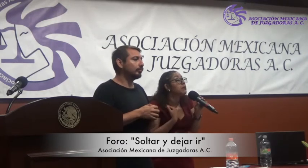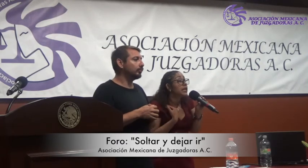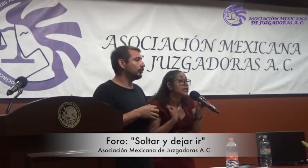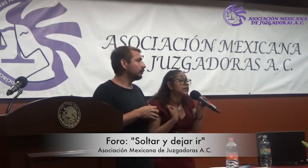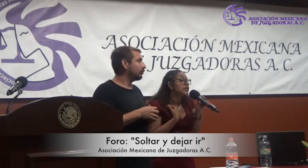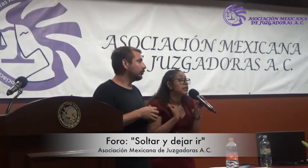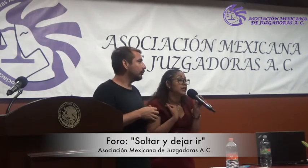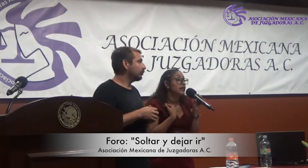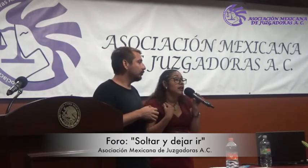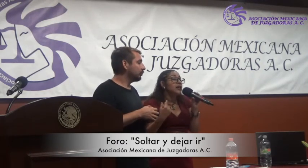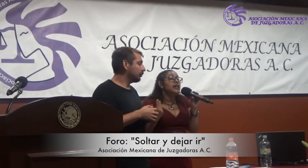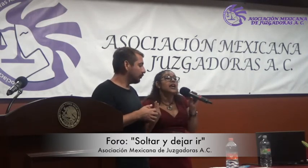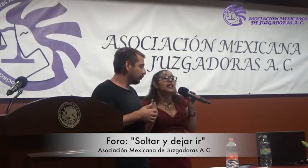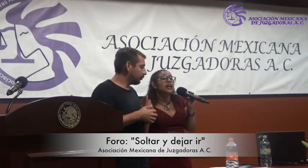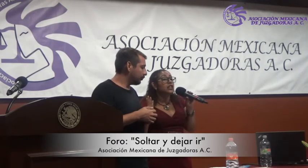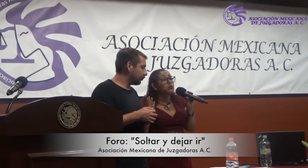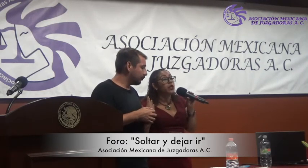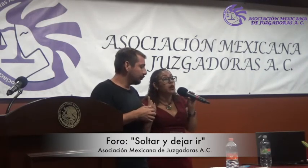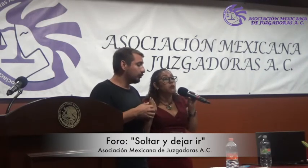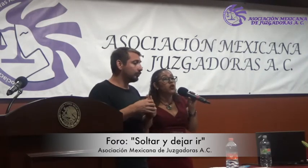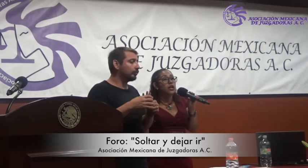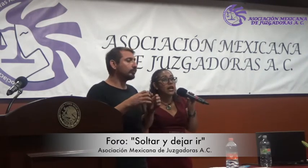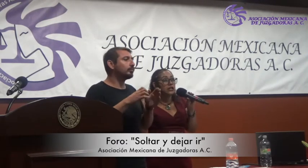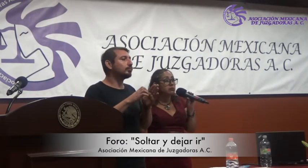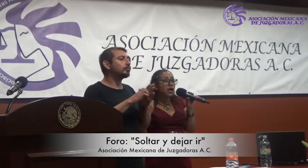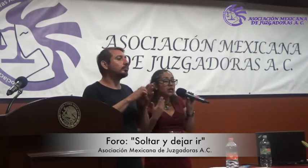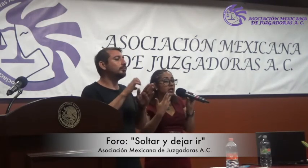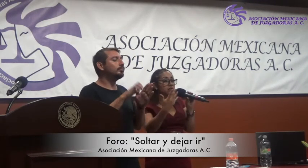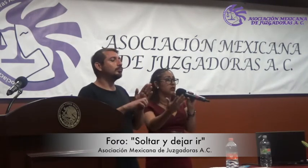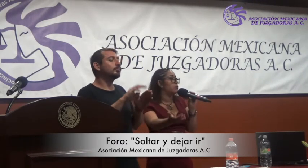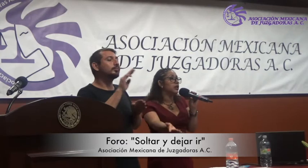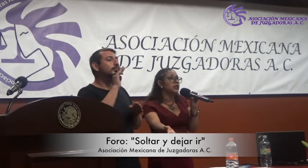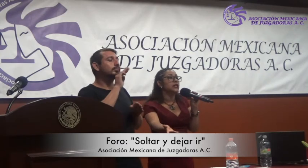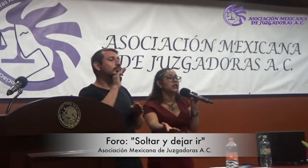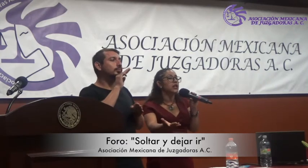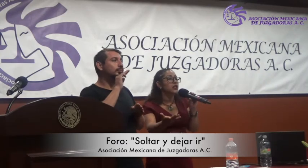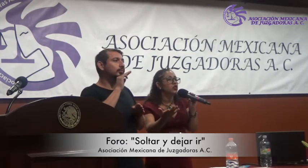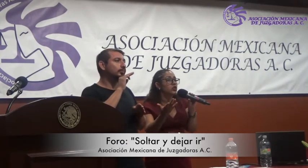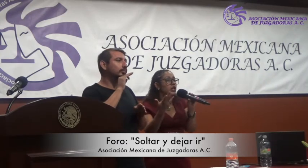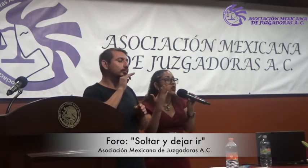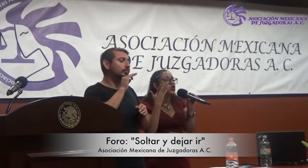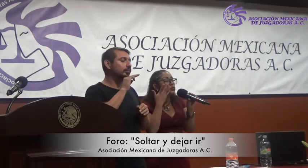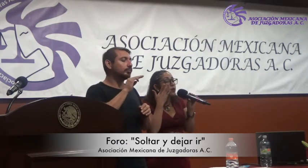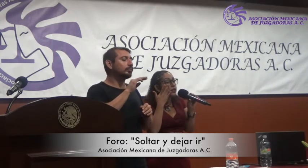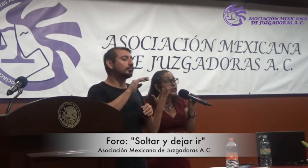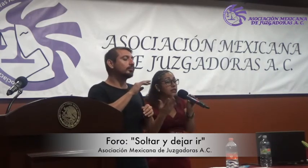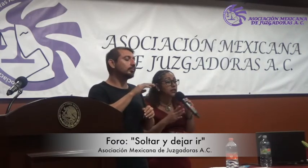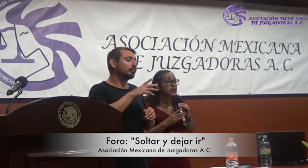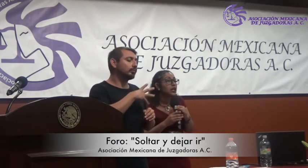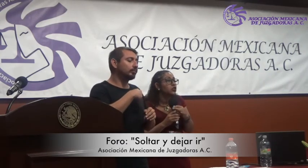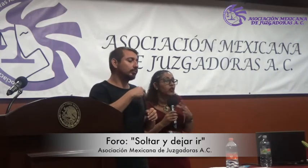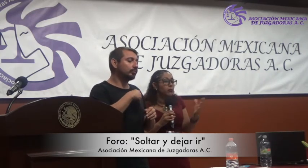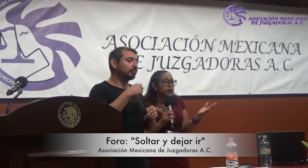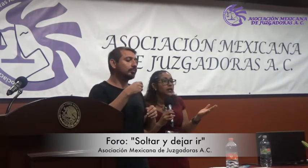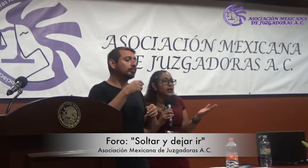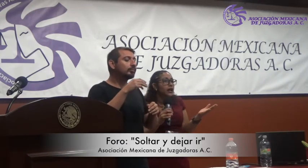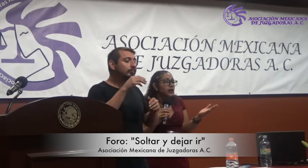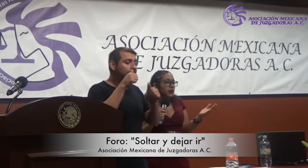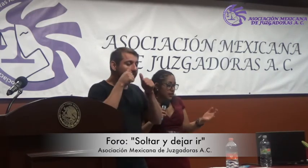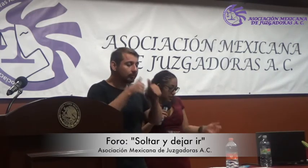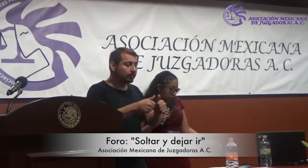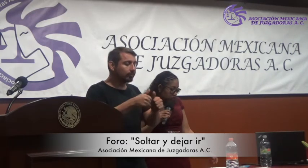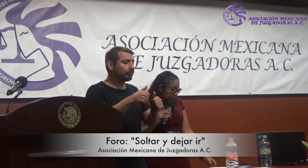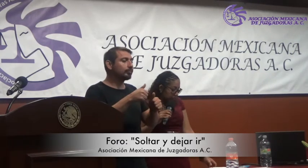iguales y que me necesitan. Y en el caso, por ejemplo, de las madres, pueden desatender a sus hijos, los padres desatender a su